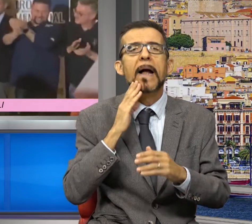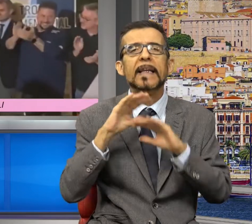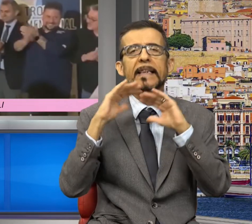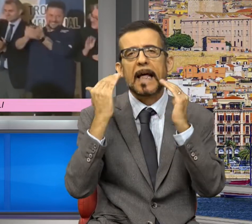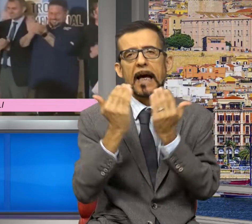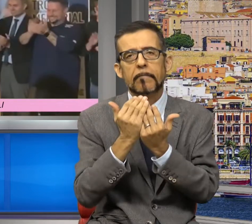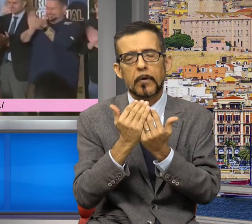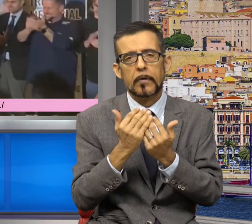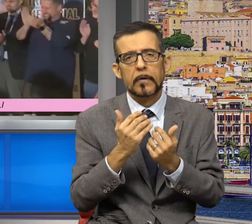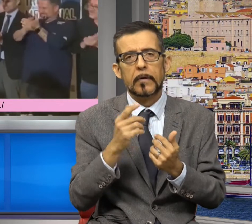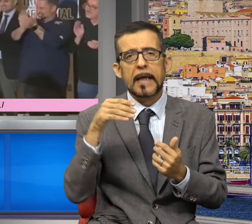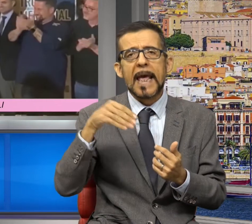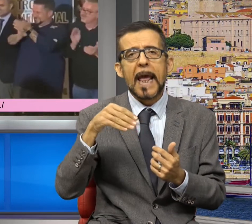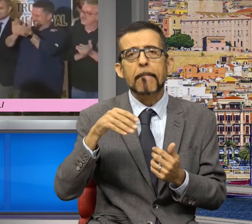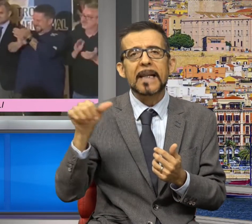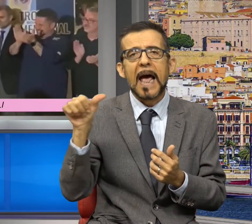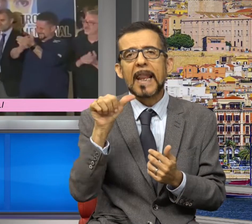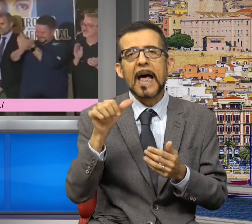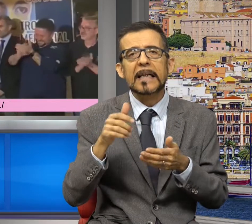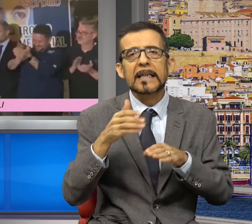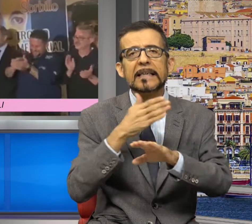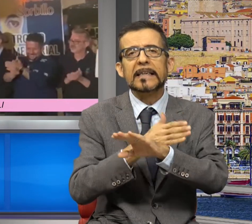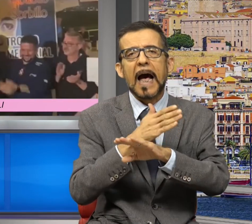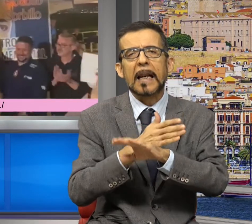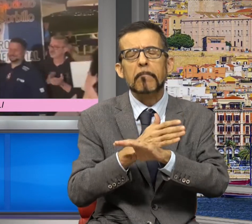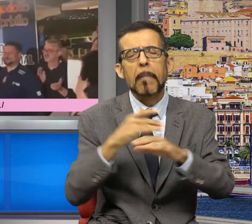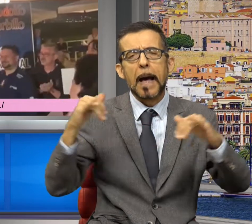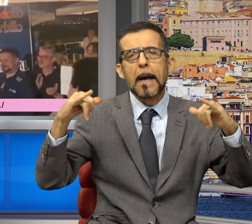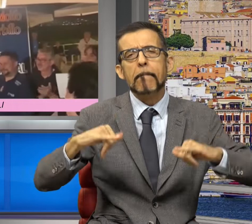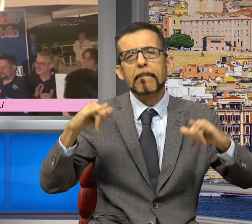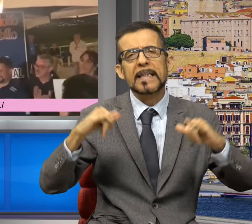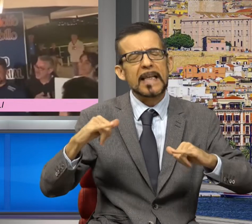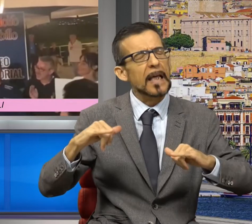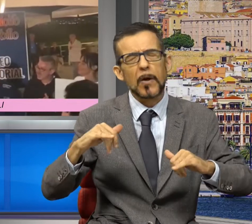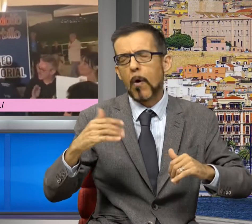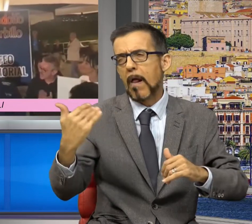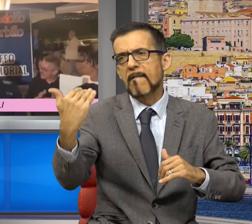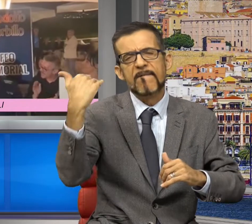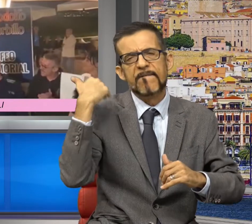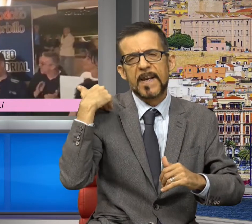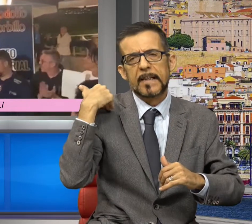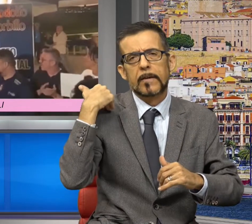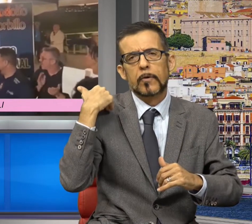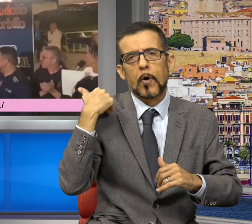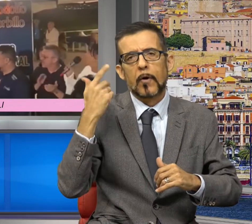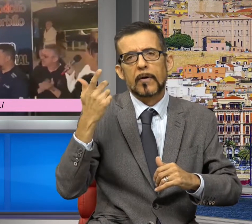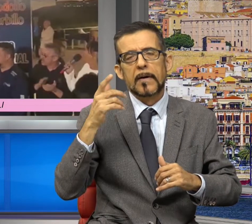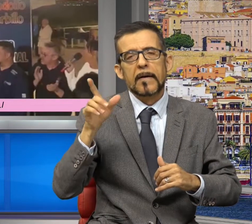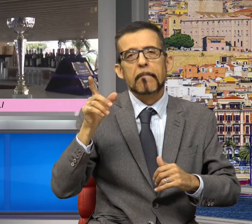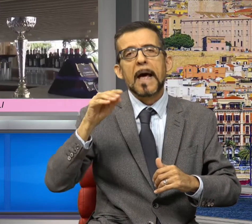Emiliana Scarpa, pizzaiola cagliaritana, ha sbaragliato tutti i suoi concorrenti vincendo nella patria della pizza, Napoli, il